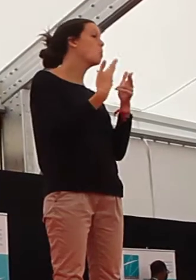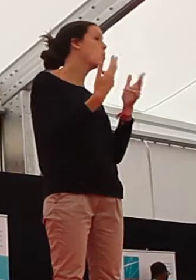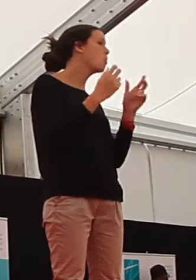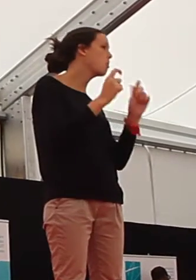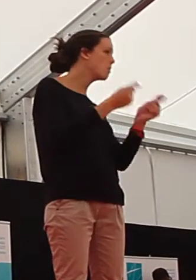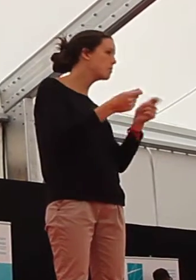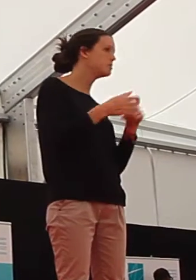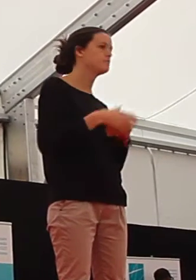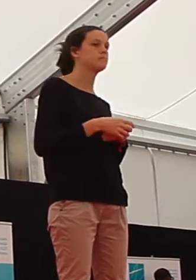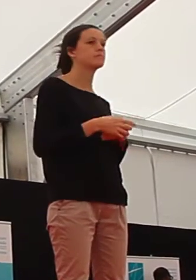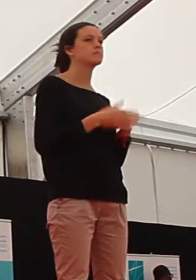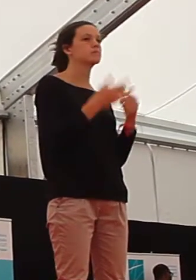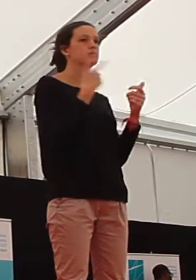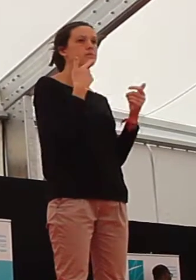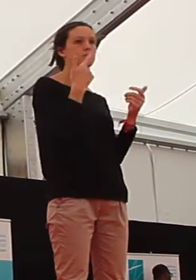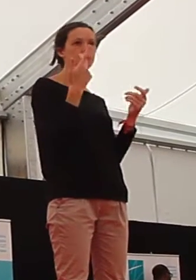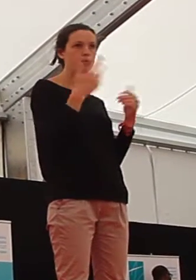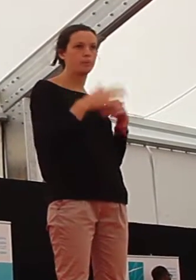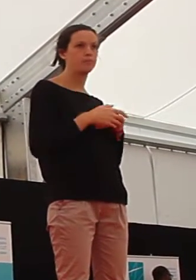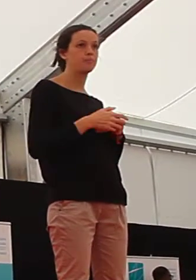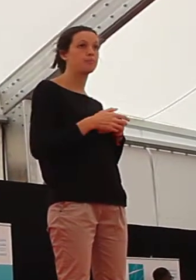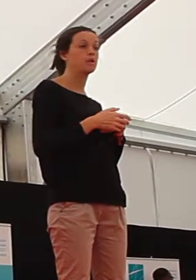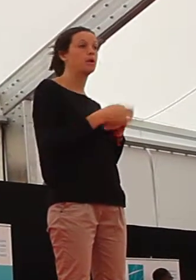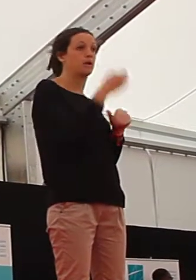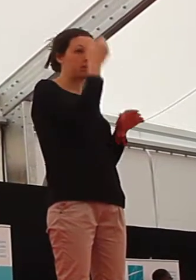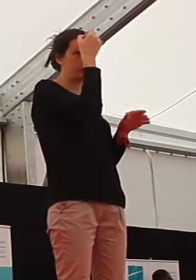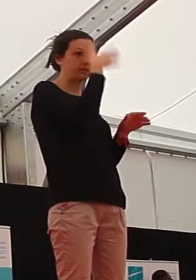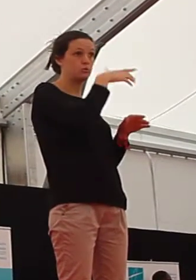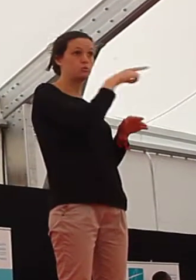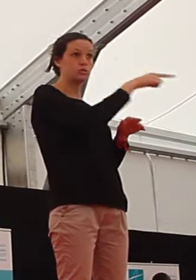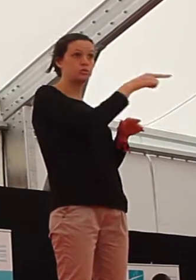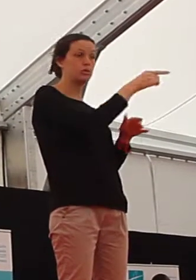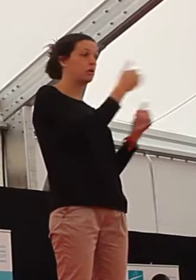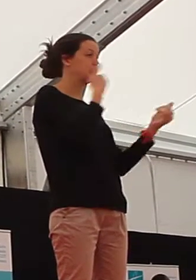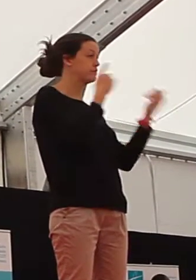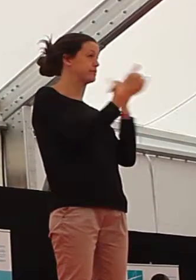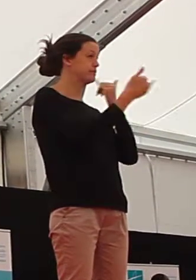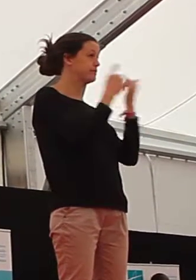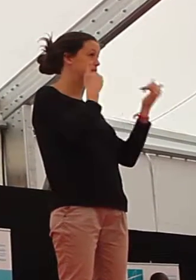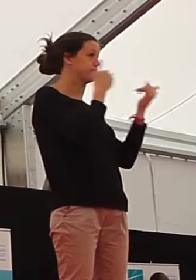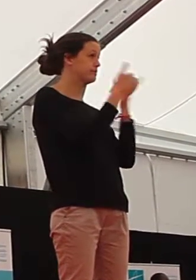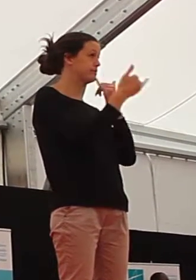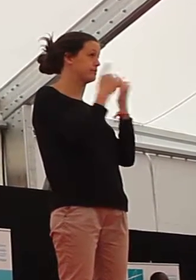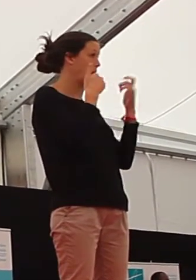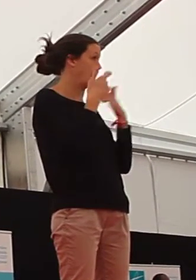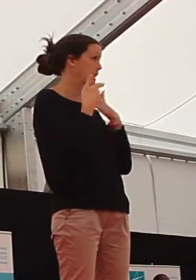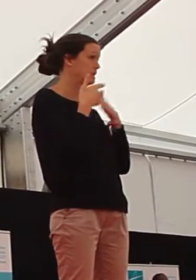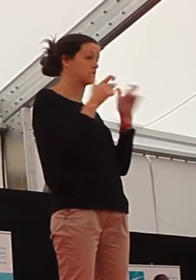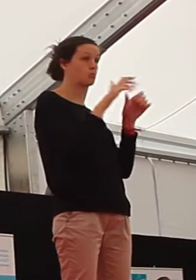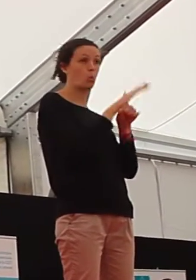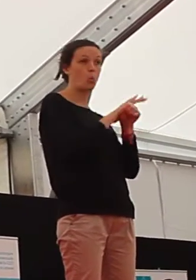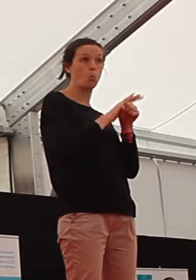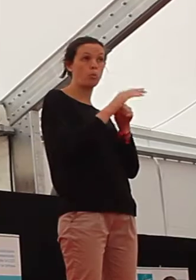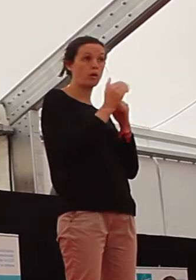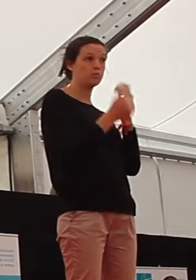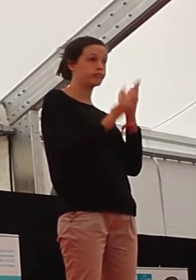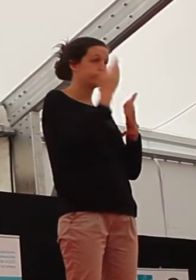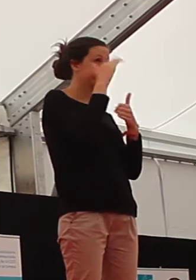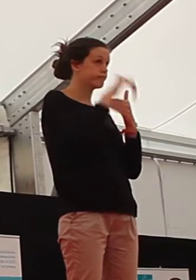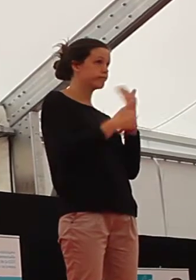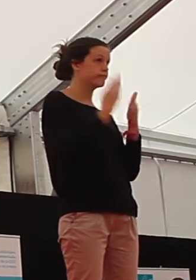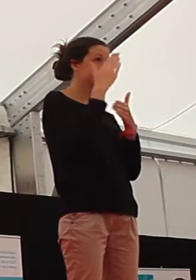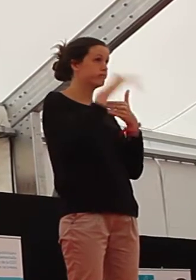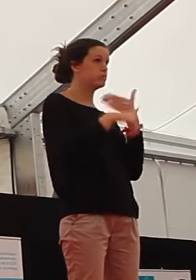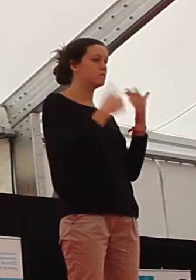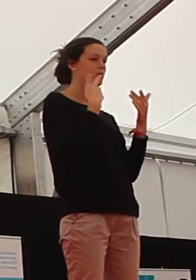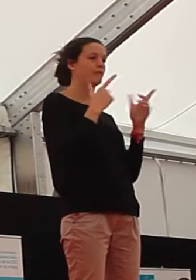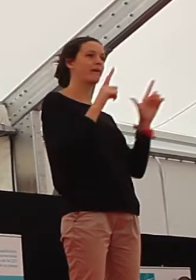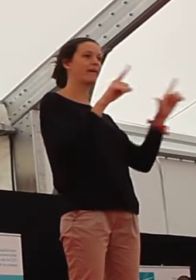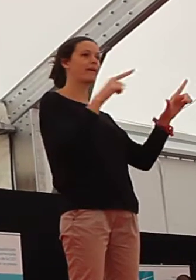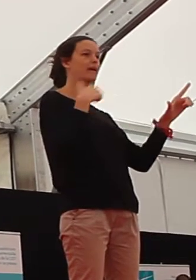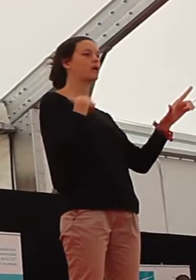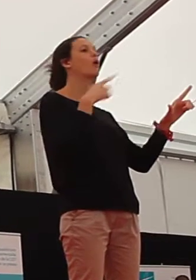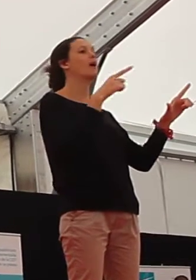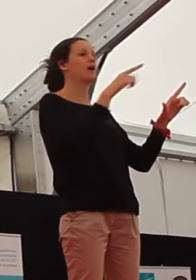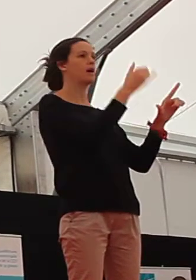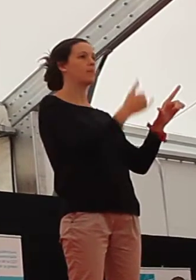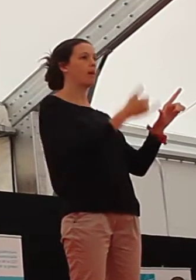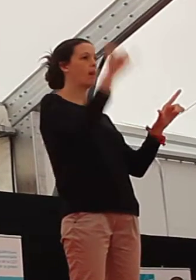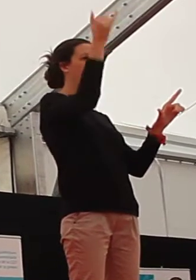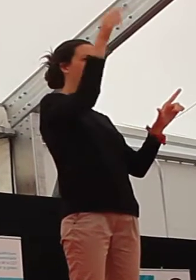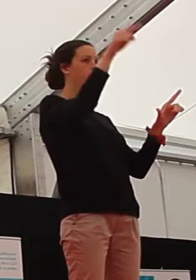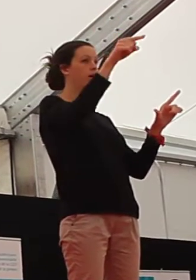ni les sourds ont accès au téléphone 24 des appels ils ont ils sont devant un écran et un service d'interprètes gratuit